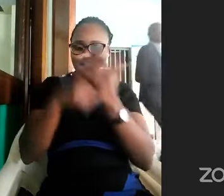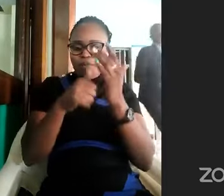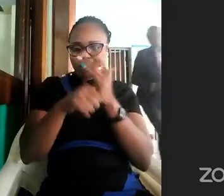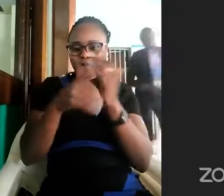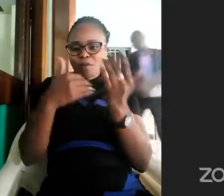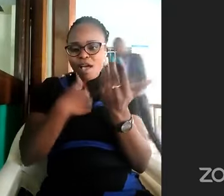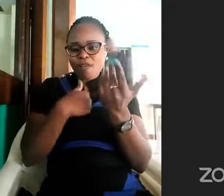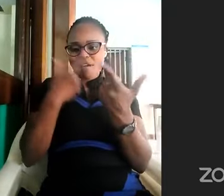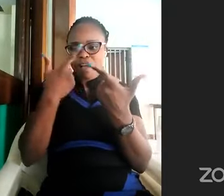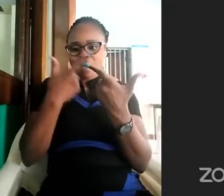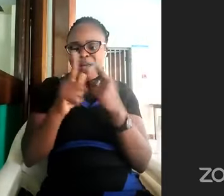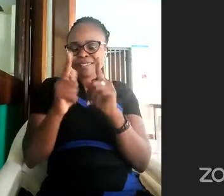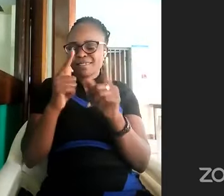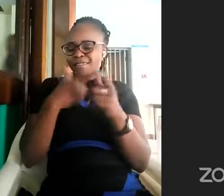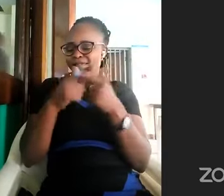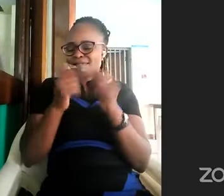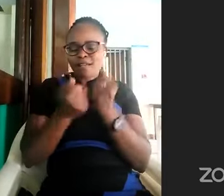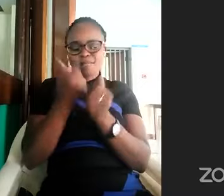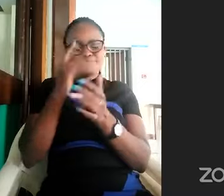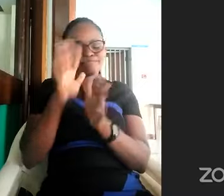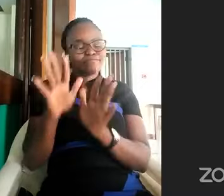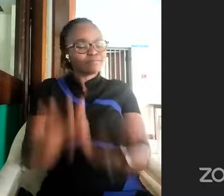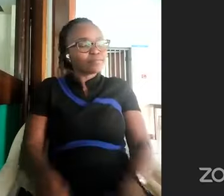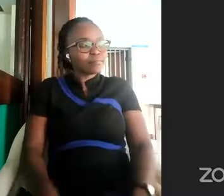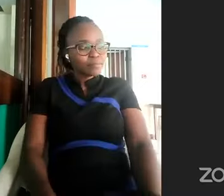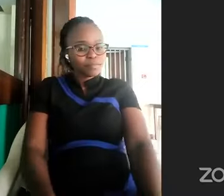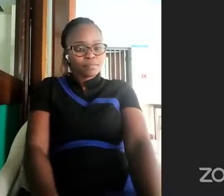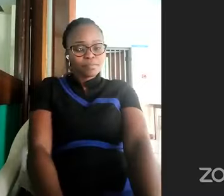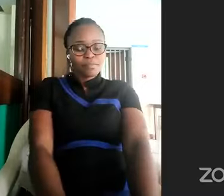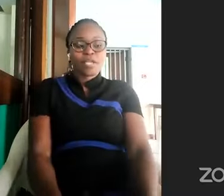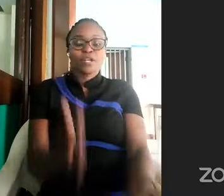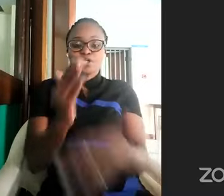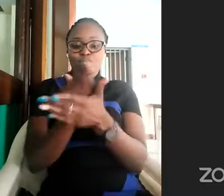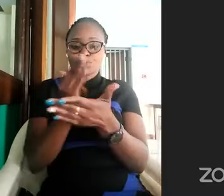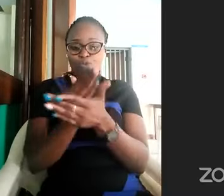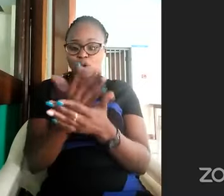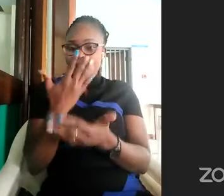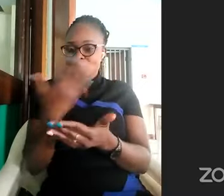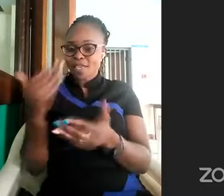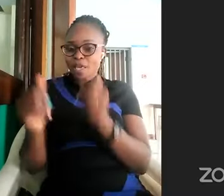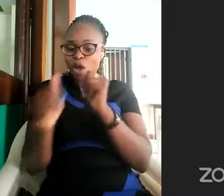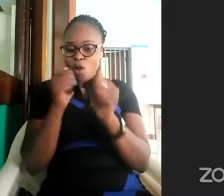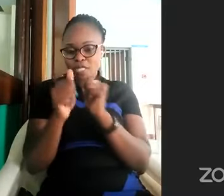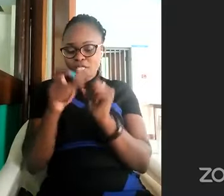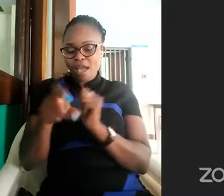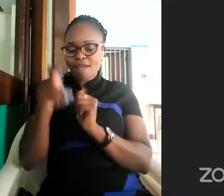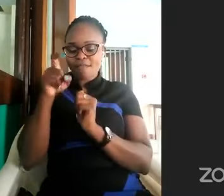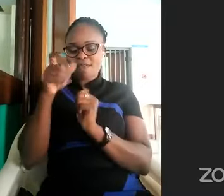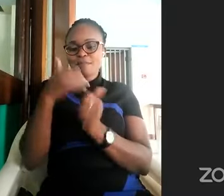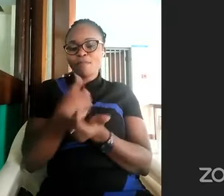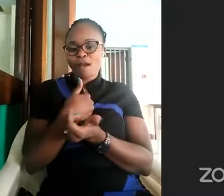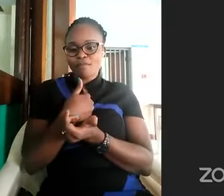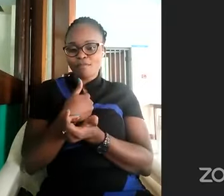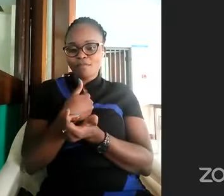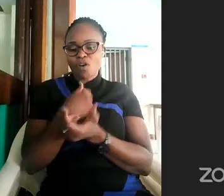ishie hapa. Na inaende na ishia hivyo, na ni kitu ambacho msichana amekuwa rape, labda yule mtoto alikuwa na magonjwa yake amempatia ugonjwa. Ndivyo inavyoenda kwa